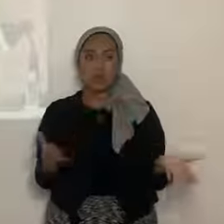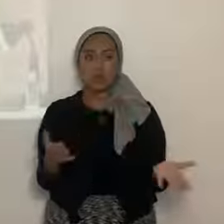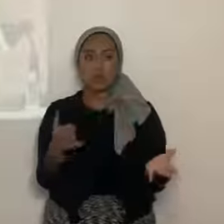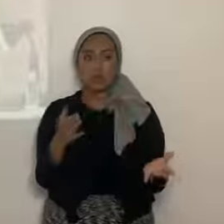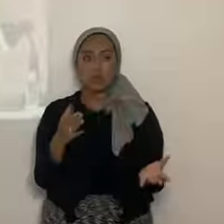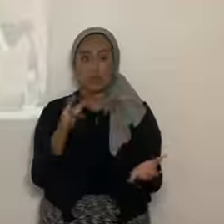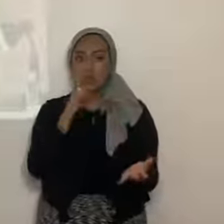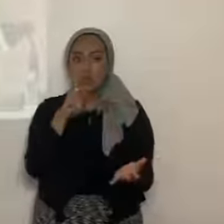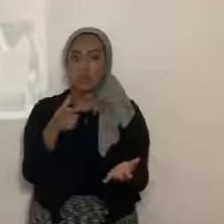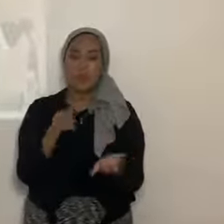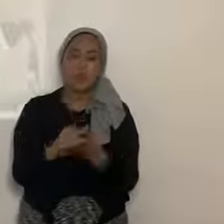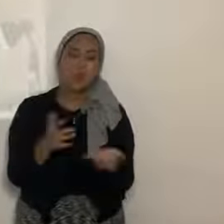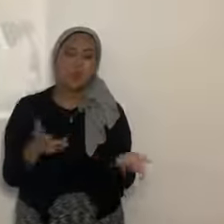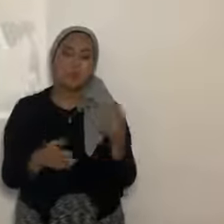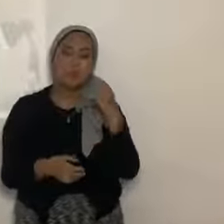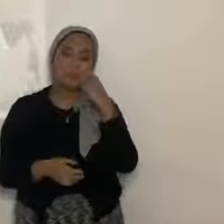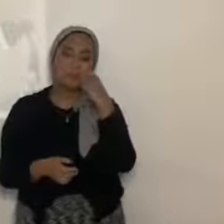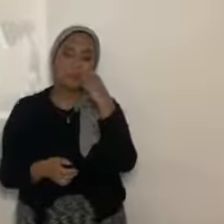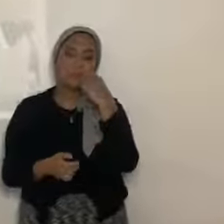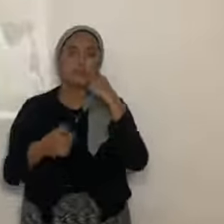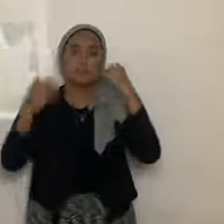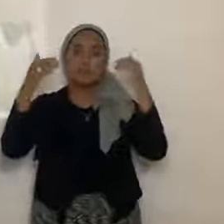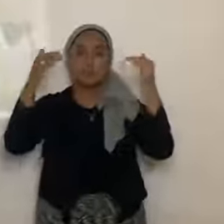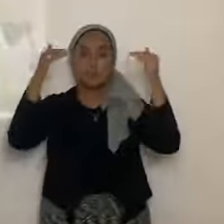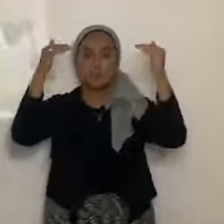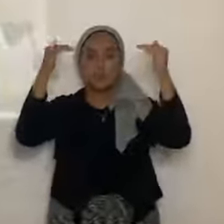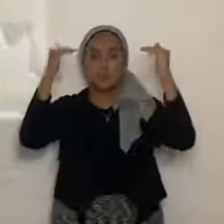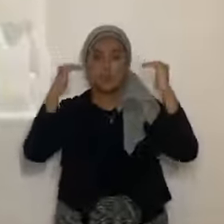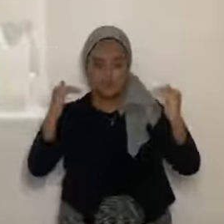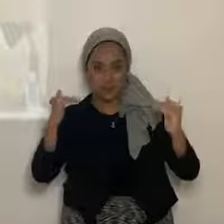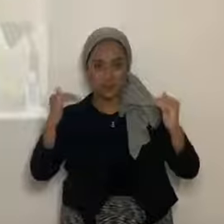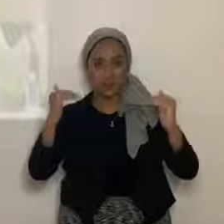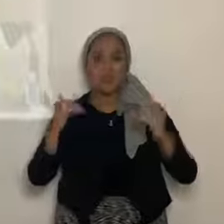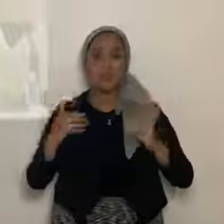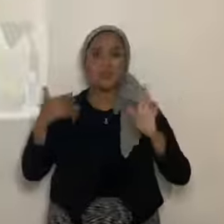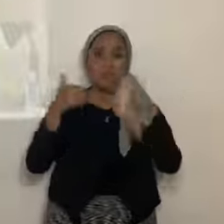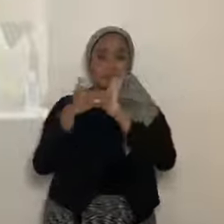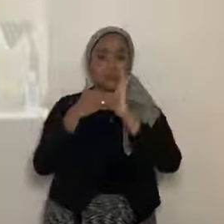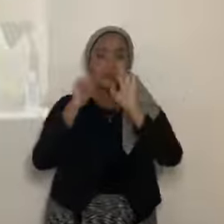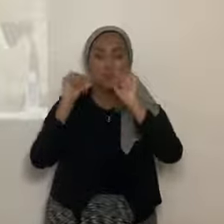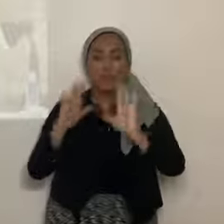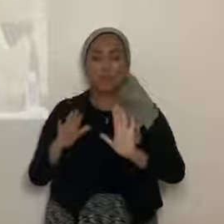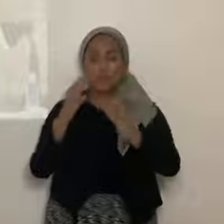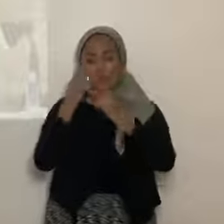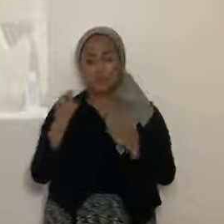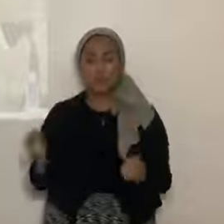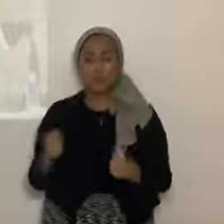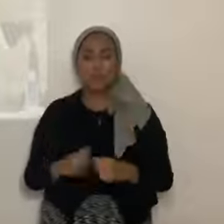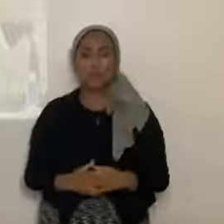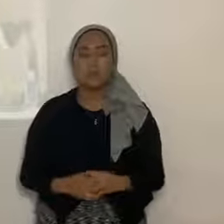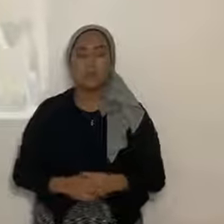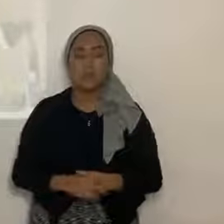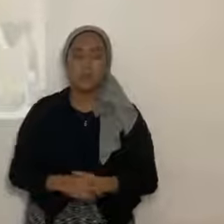nada, ¿ves? Siguiente punto, que obstaculiza la bendición de la sanidad.